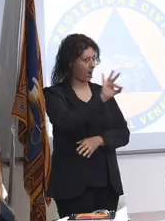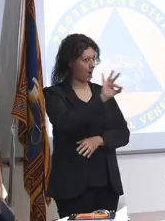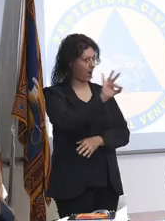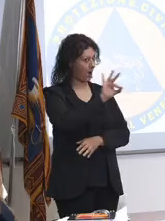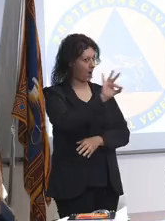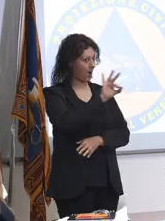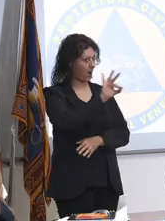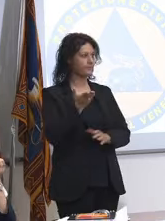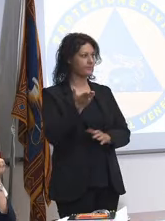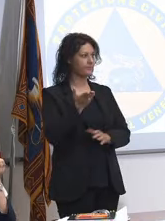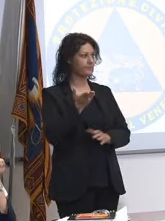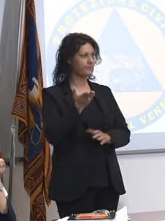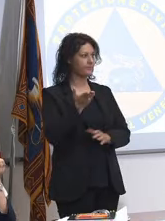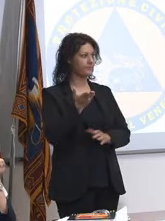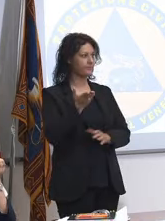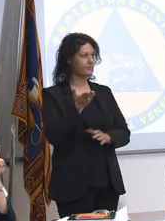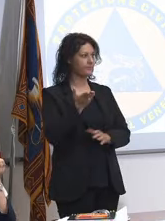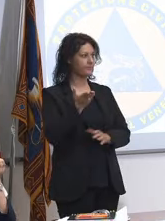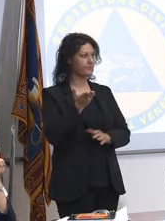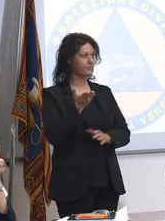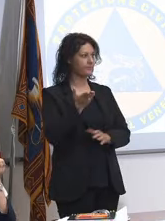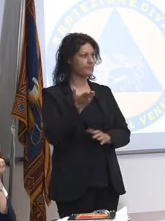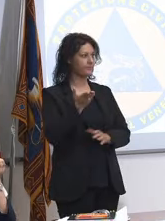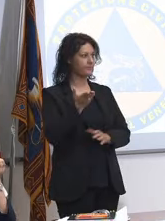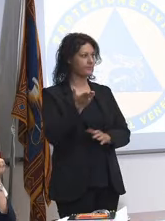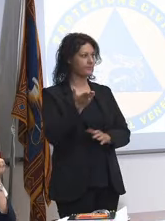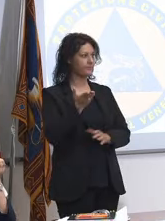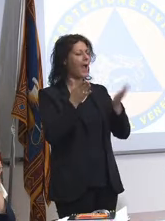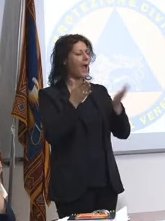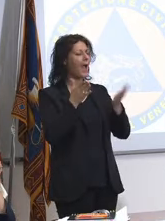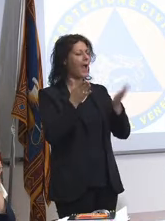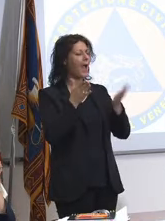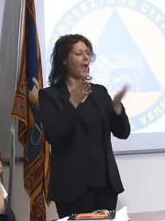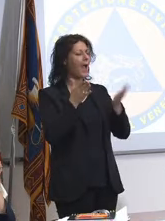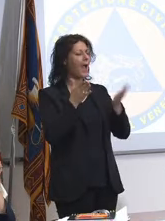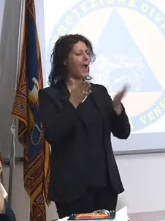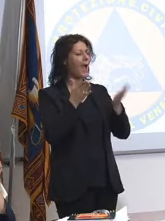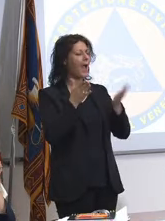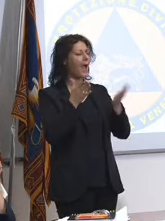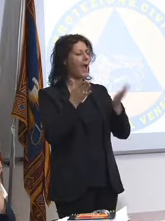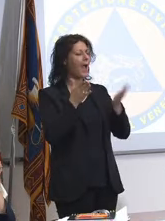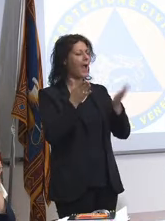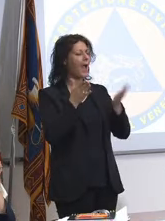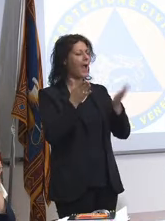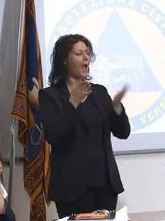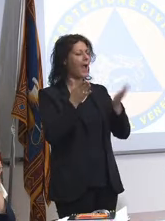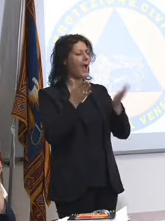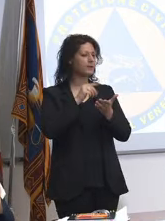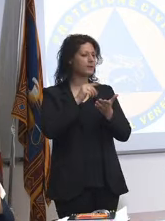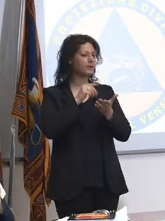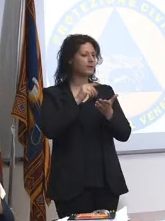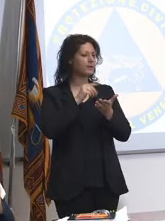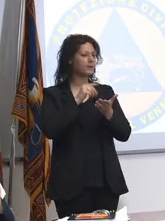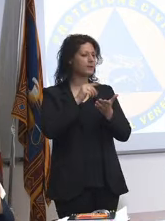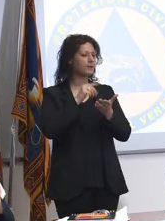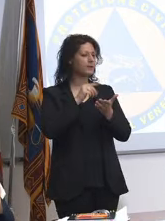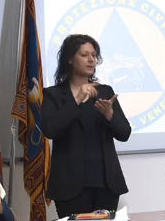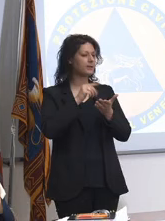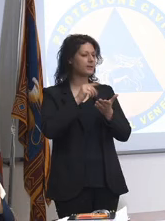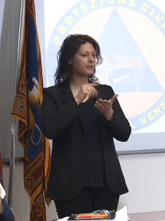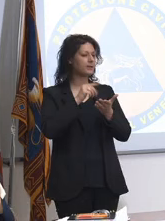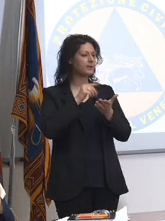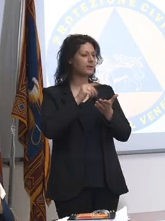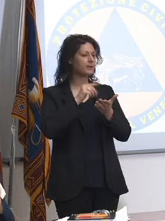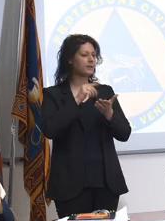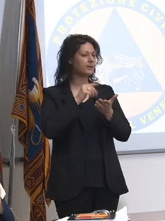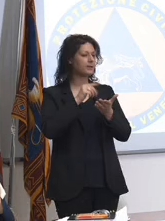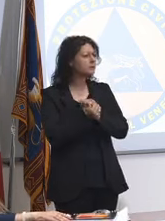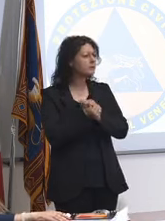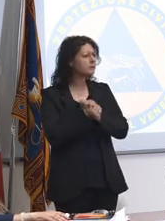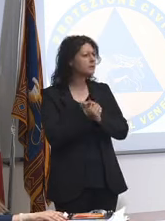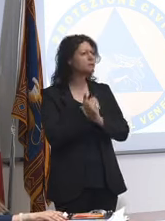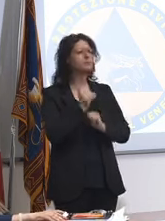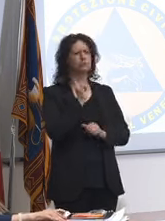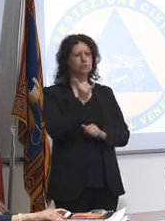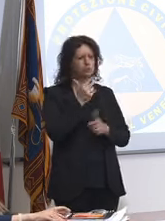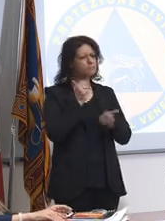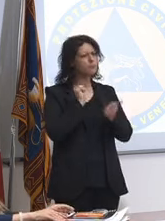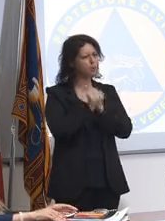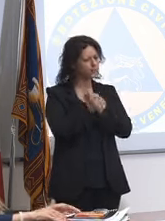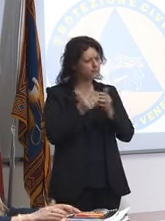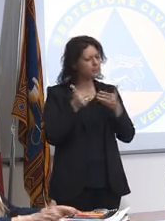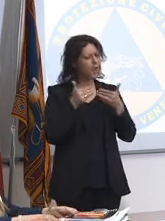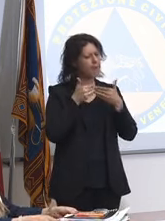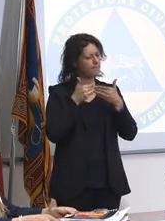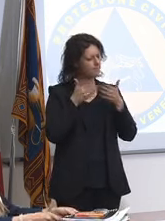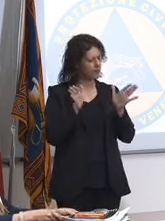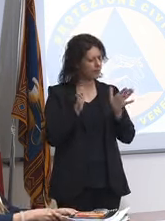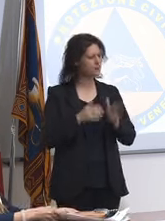Sì, e sociali. E sociali, sportivi, non vengono Sì, sono aperti. Sì, sì, sì. E